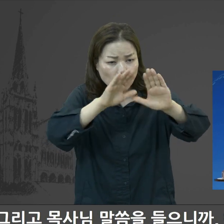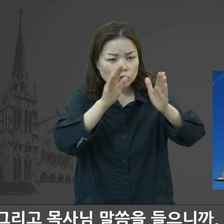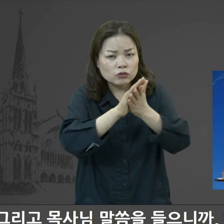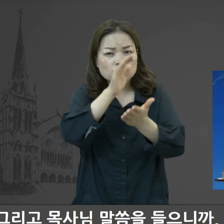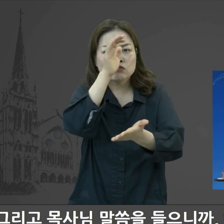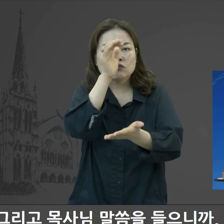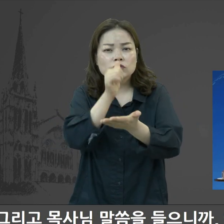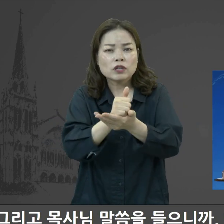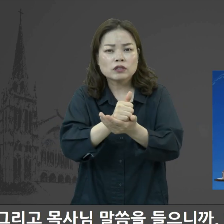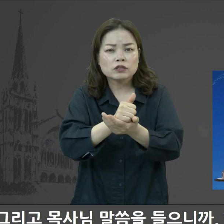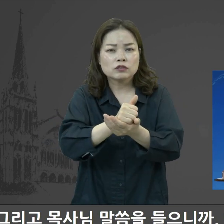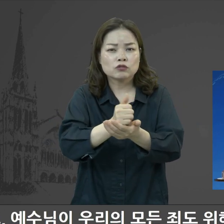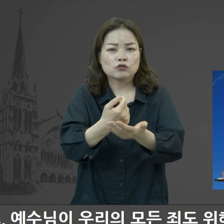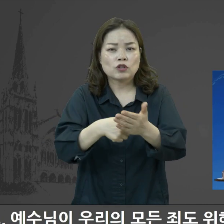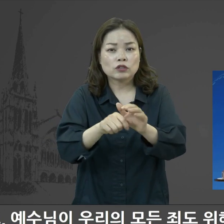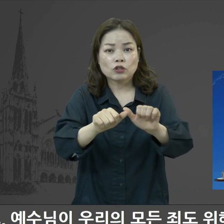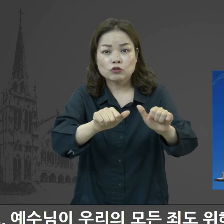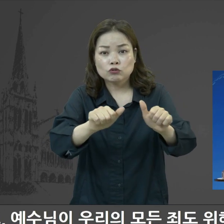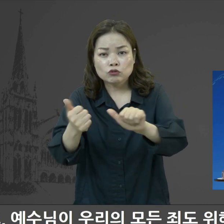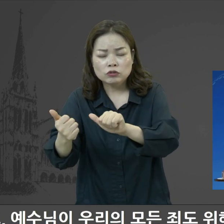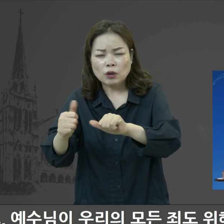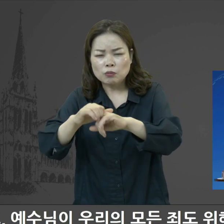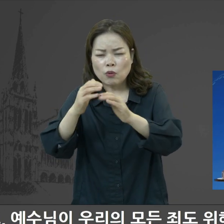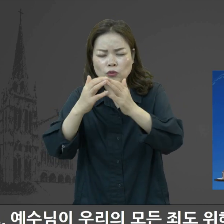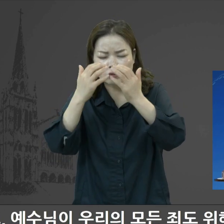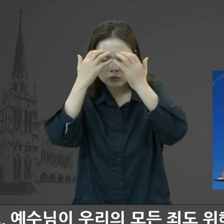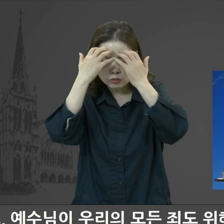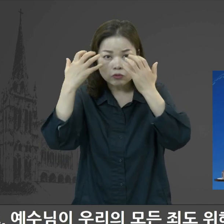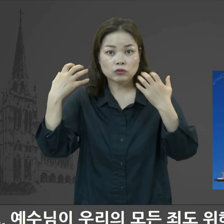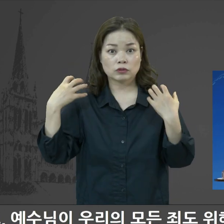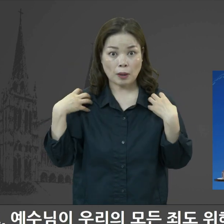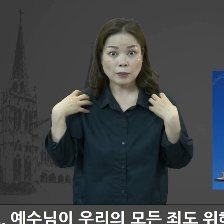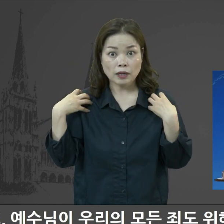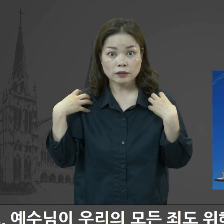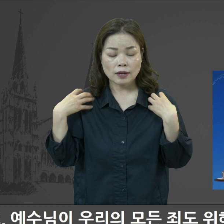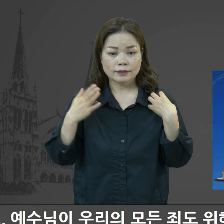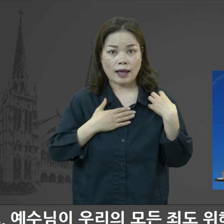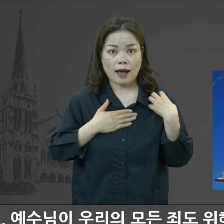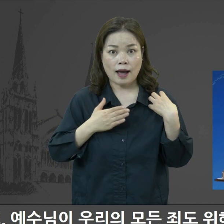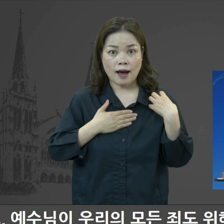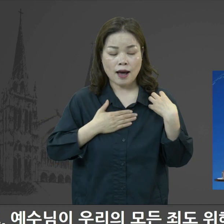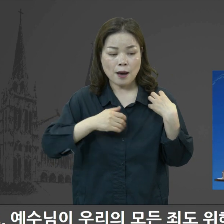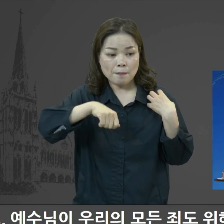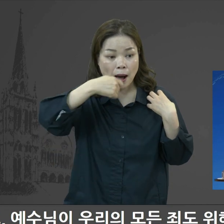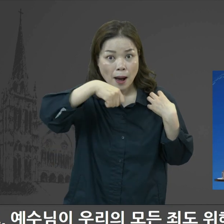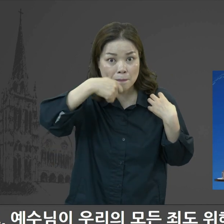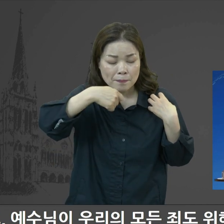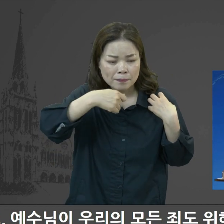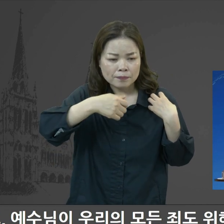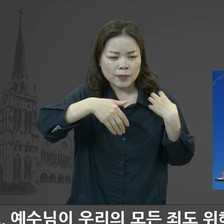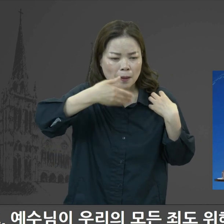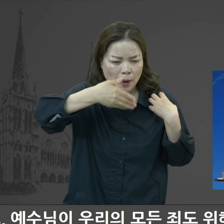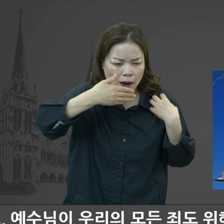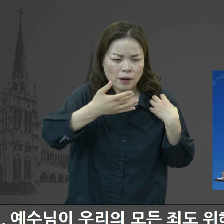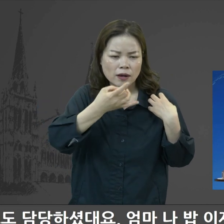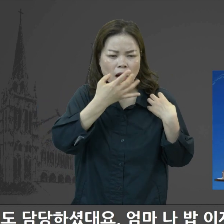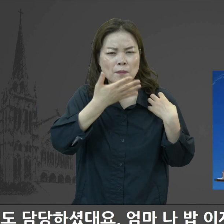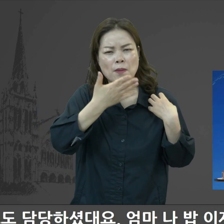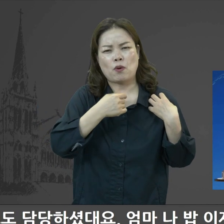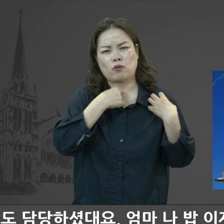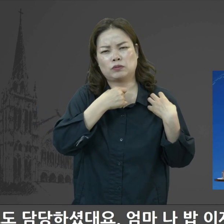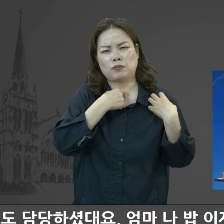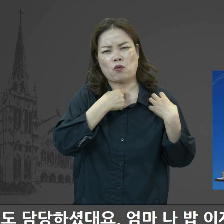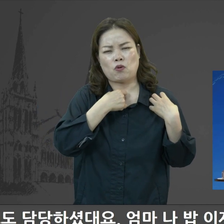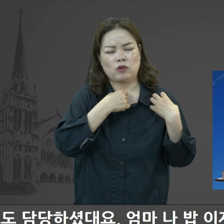죄도 위해서 죽으셨지만 우리의 모든 질고도 담당하셨대요. 엄마 나 저기 밥 이제 기도하고 한번 먹어볼 테니까